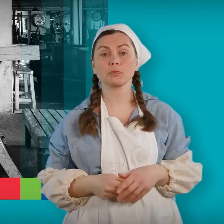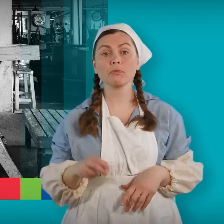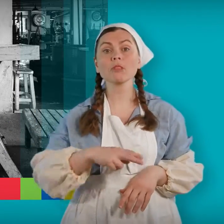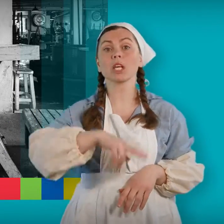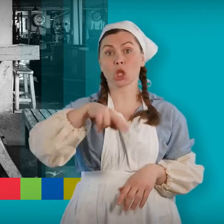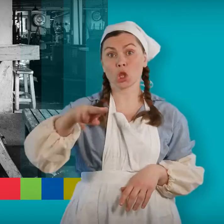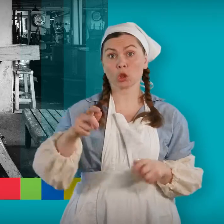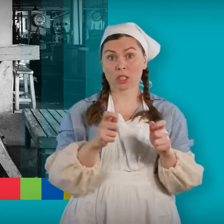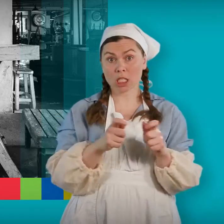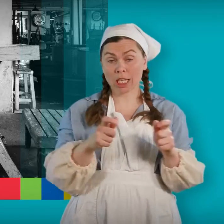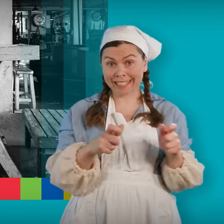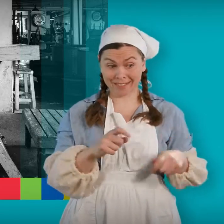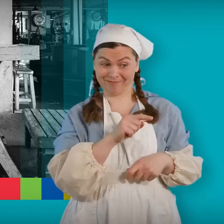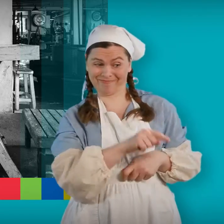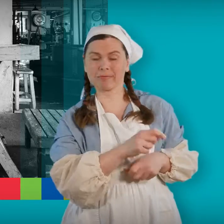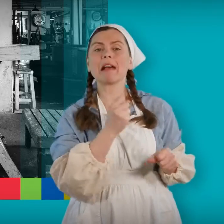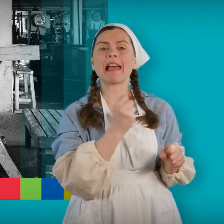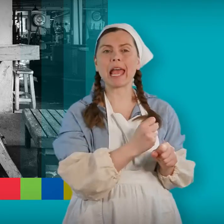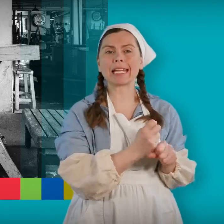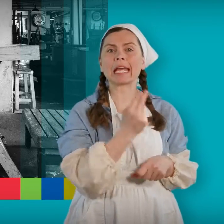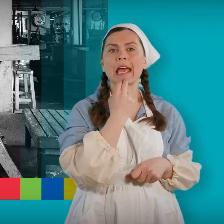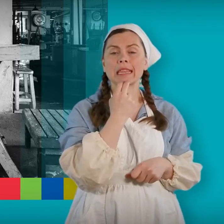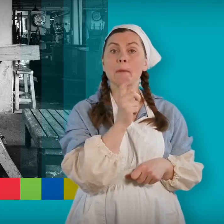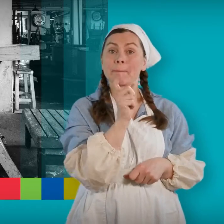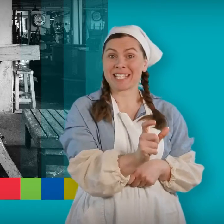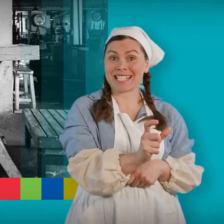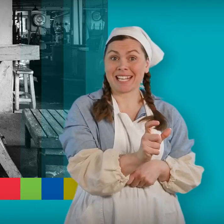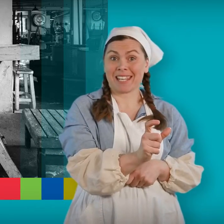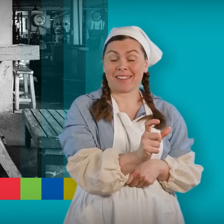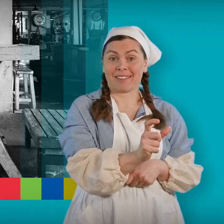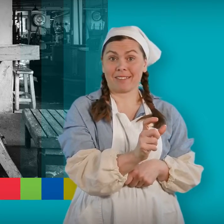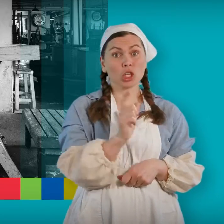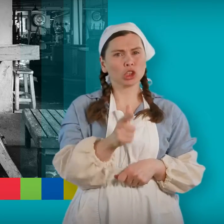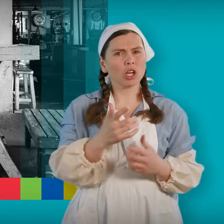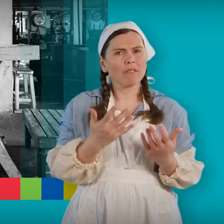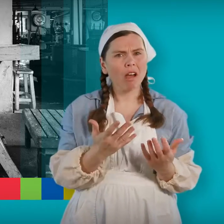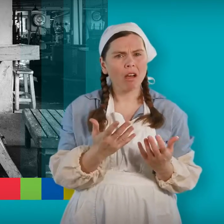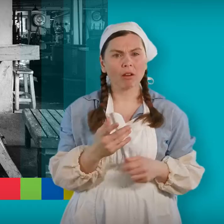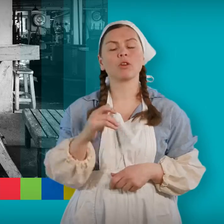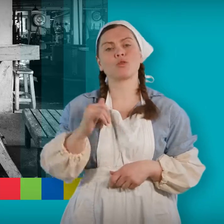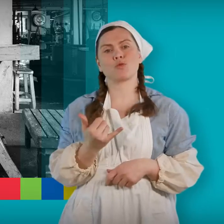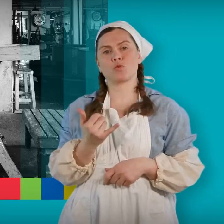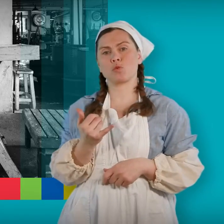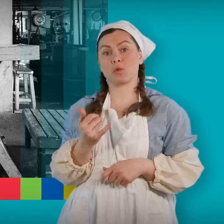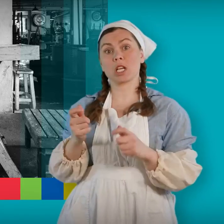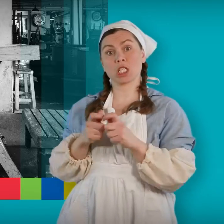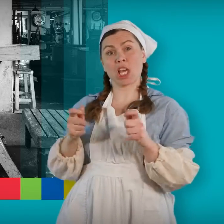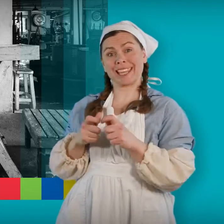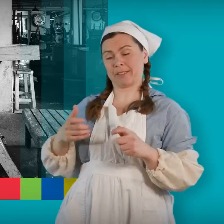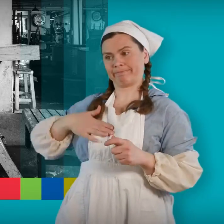Det vi kaller sardiner i Norge, heter egentlig brisling. Og det er fordi at sardiner er en fisk som